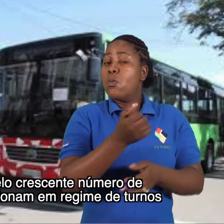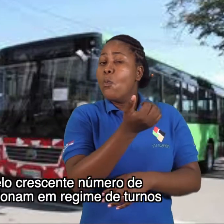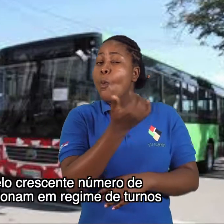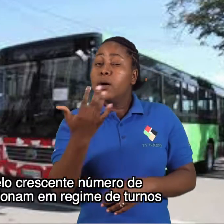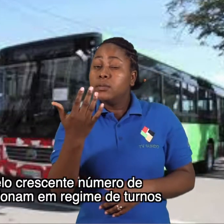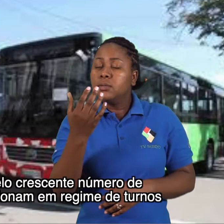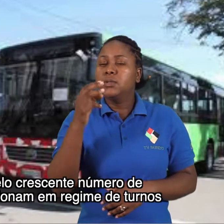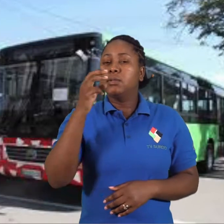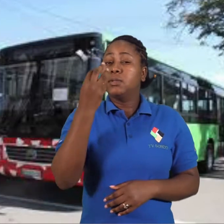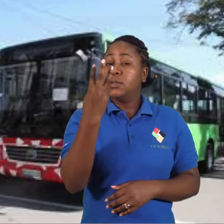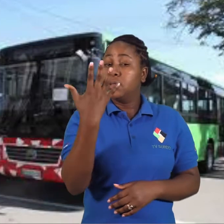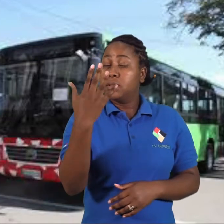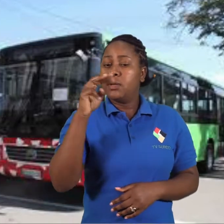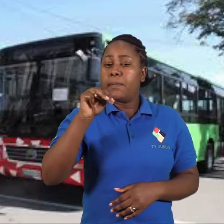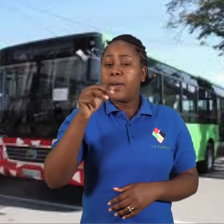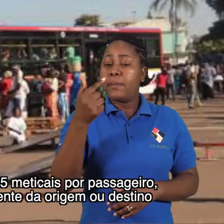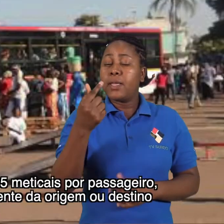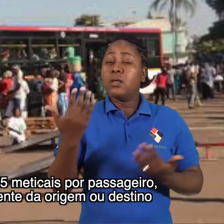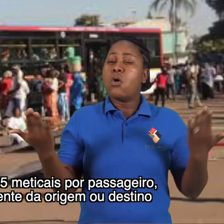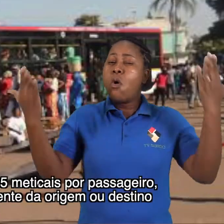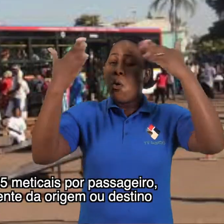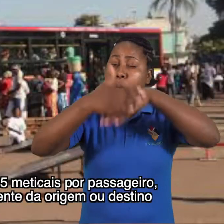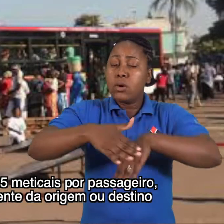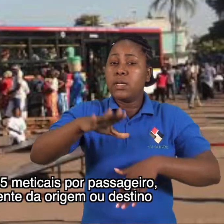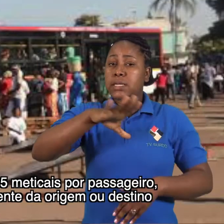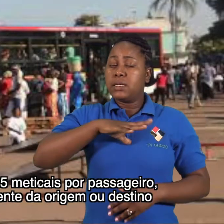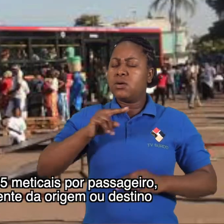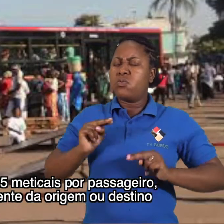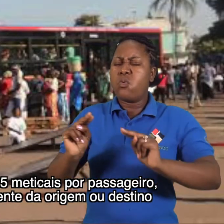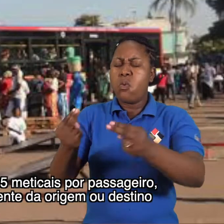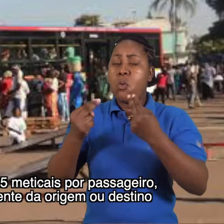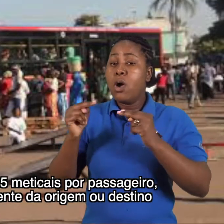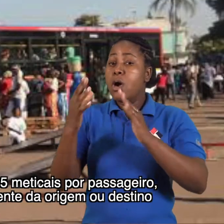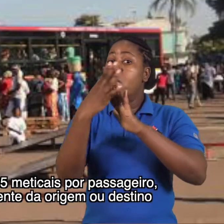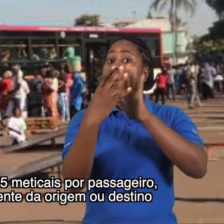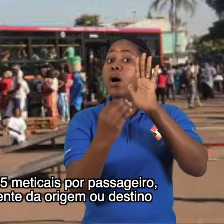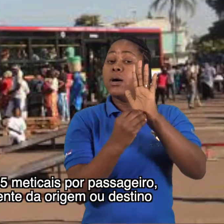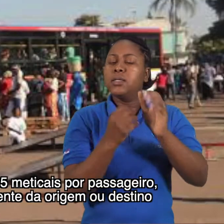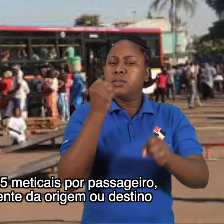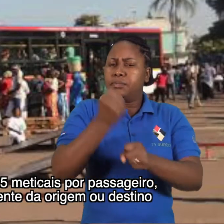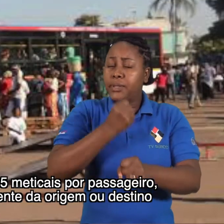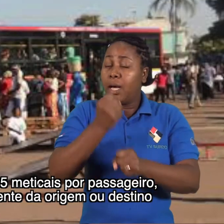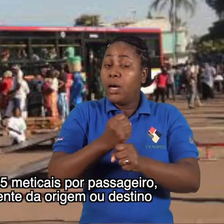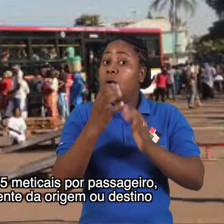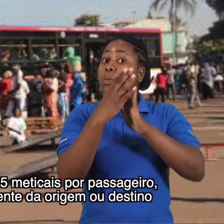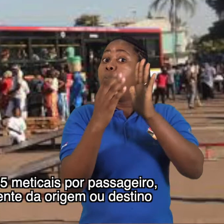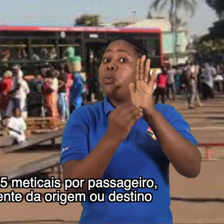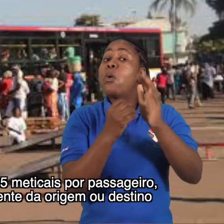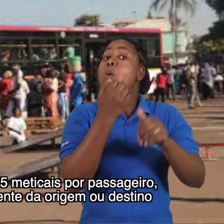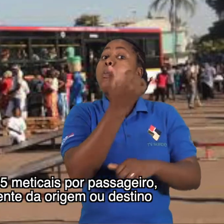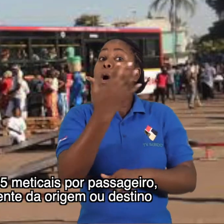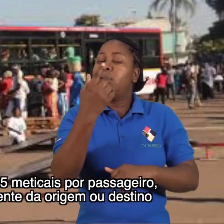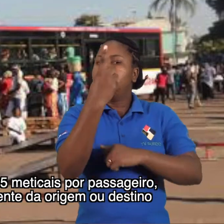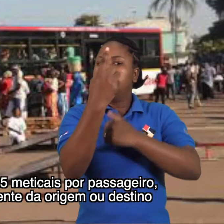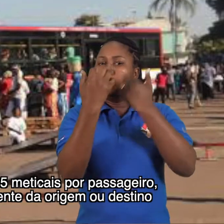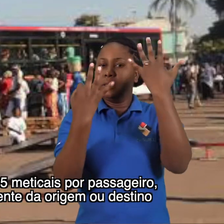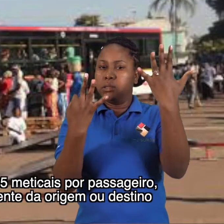em regime de turnos. A viagem custa 35 metricais por passageiro,